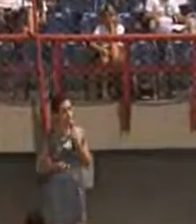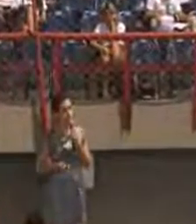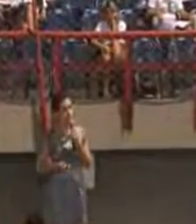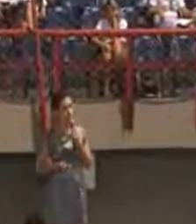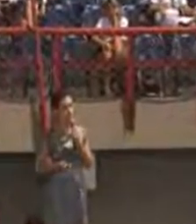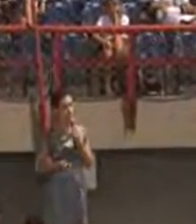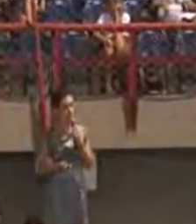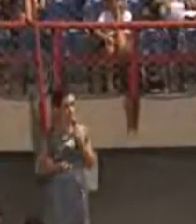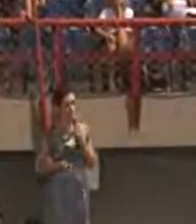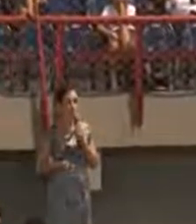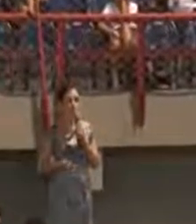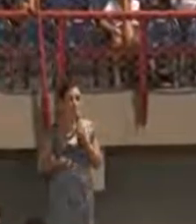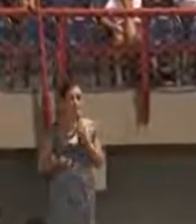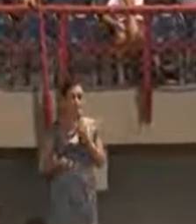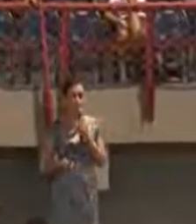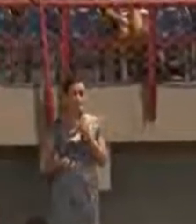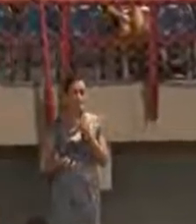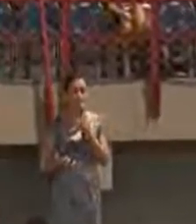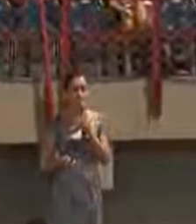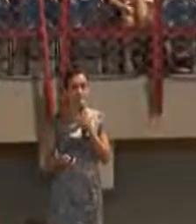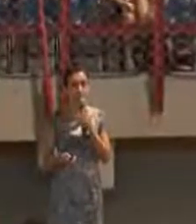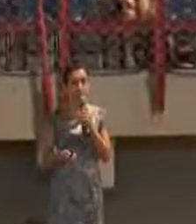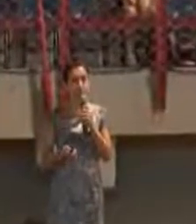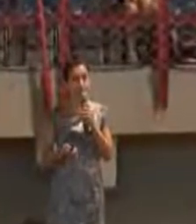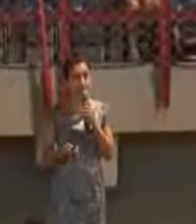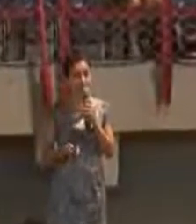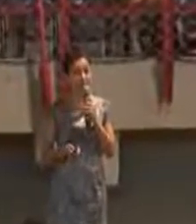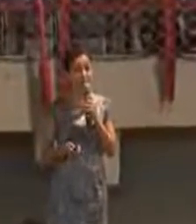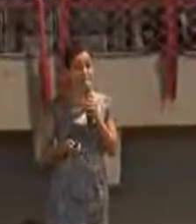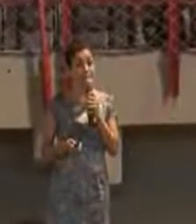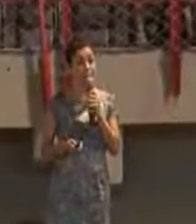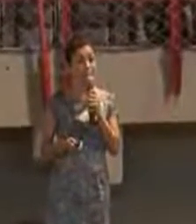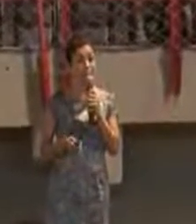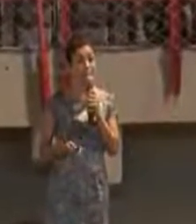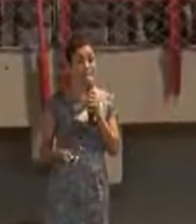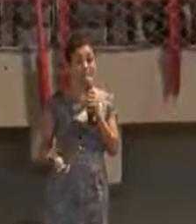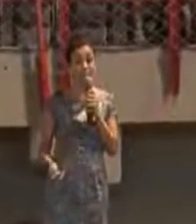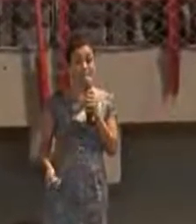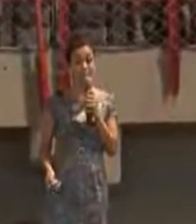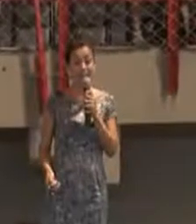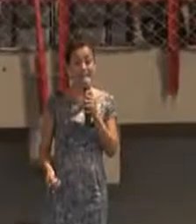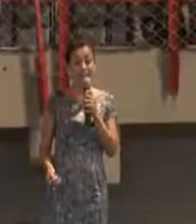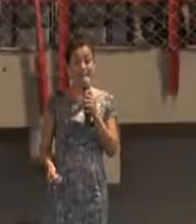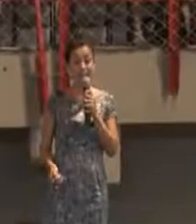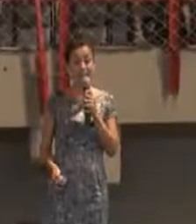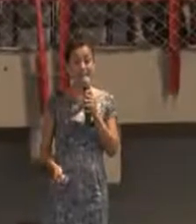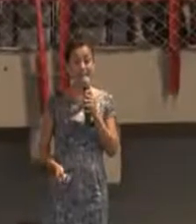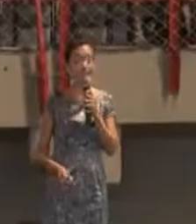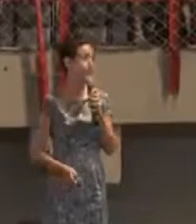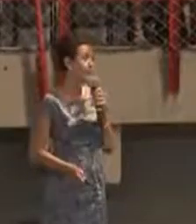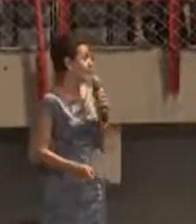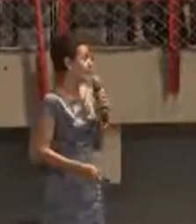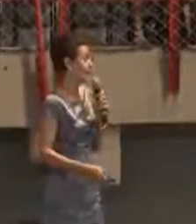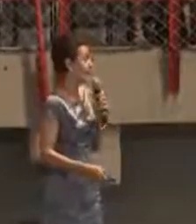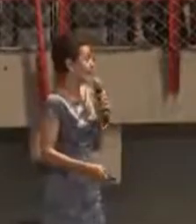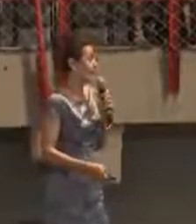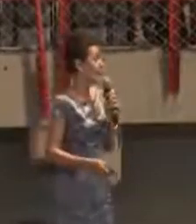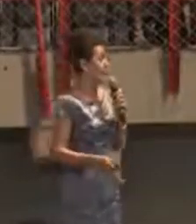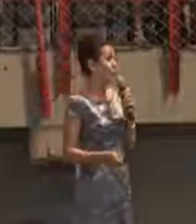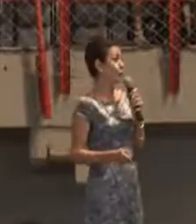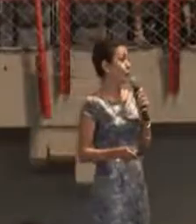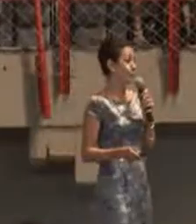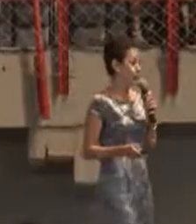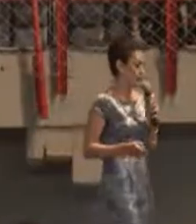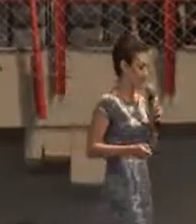um texto coerente, coeso, sem fugir ao tema. Então, veja, para